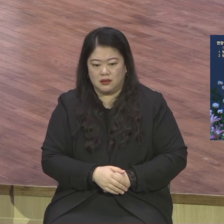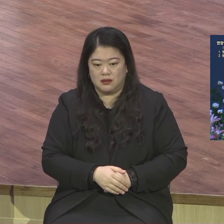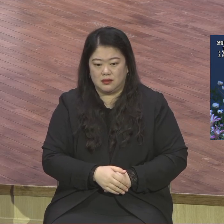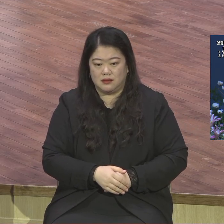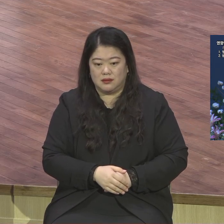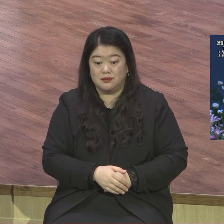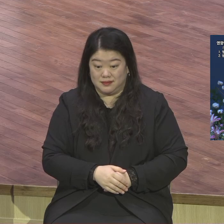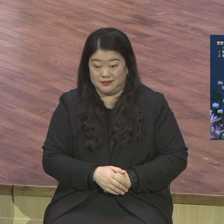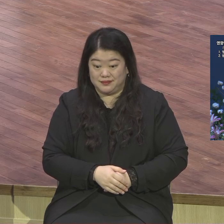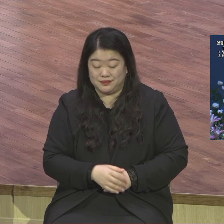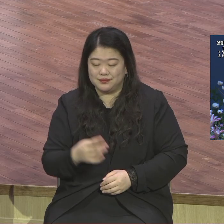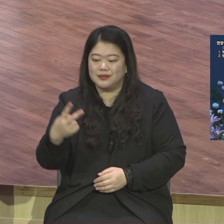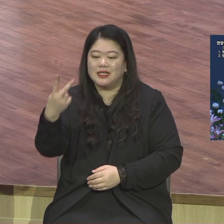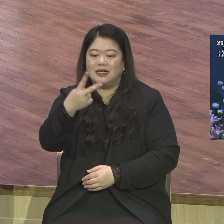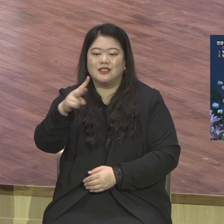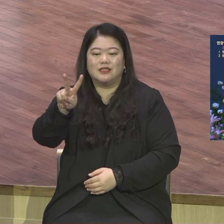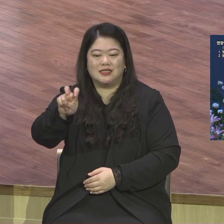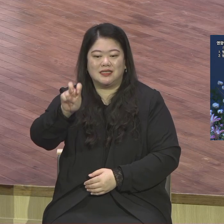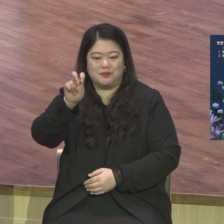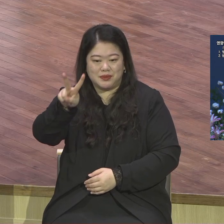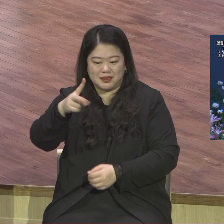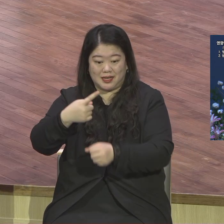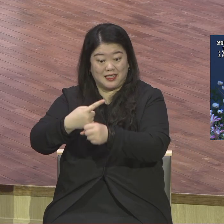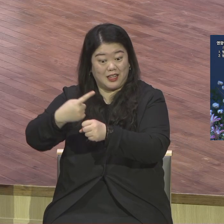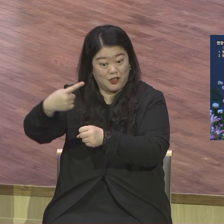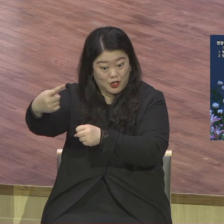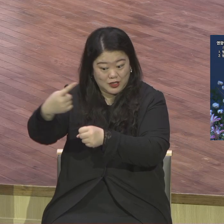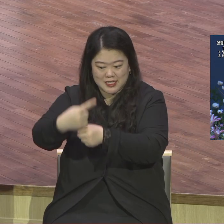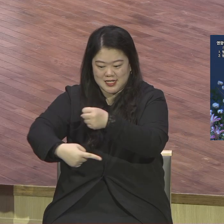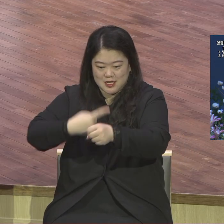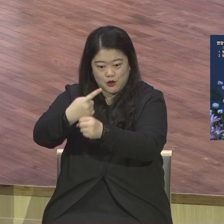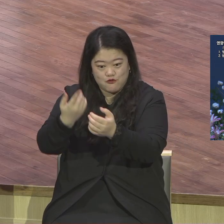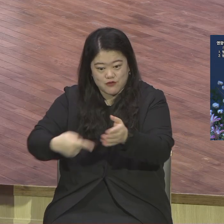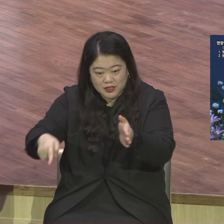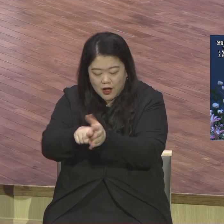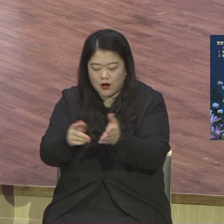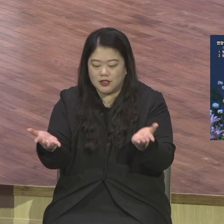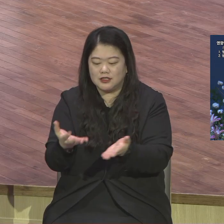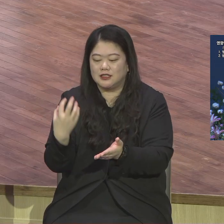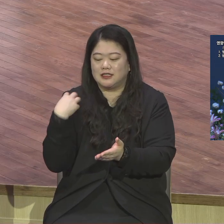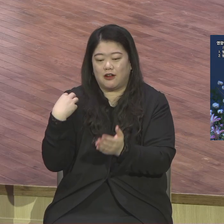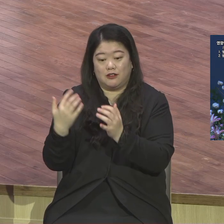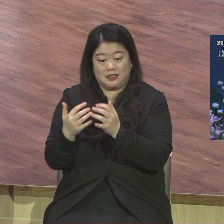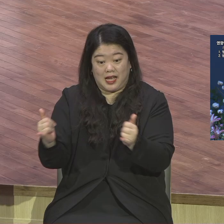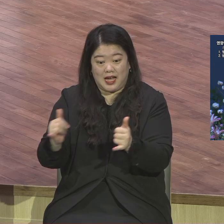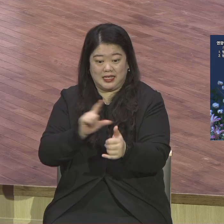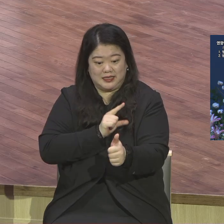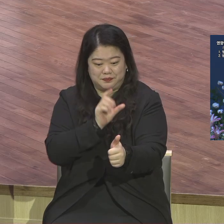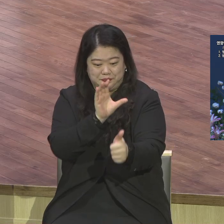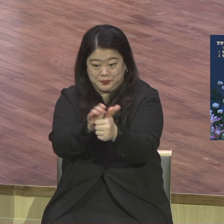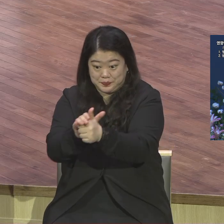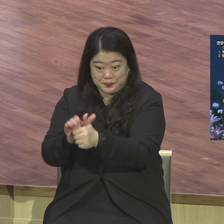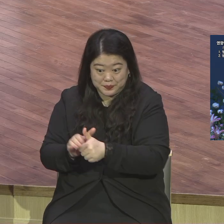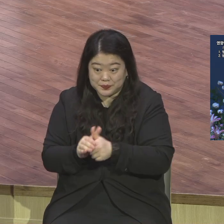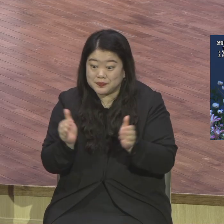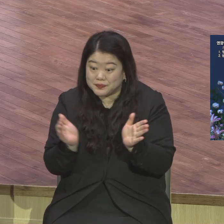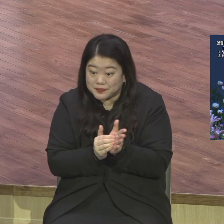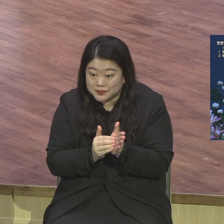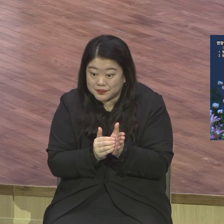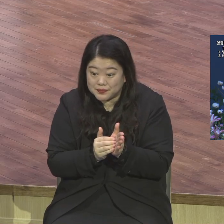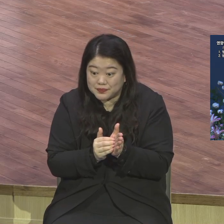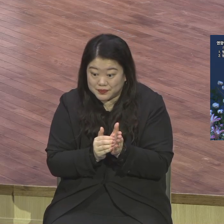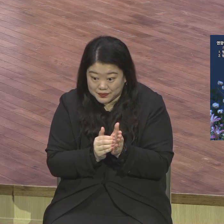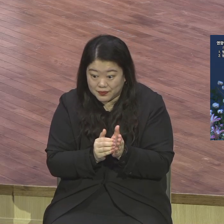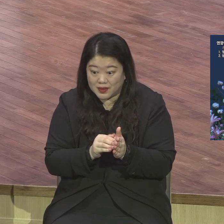2022년 청지기를 발표하면서 이번 한 달 동안 원리스를 이루라고 그렇게 말씀드렸습니다. 원리스의